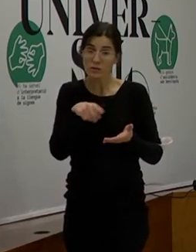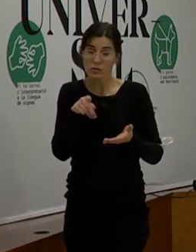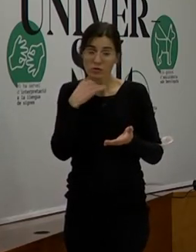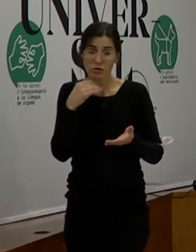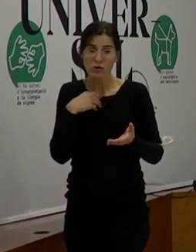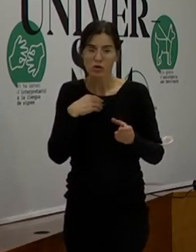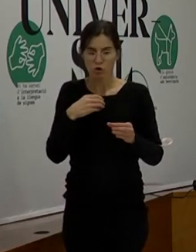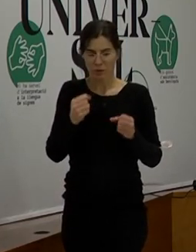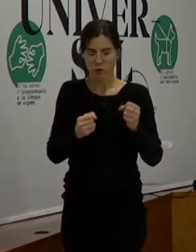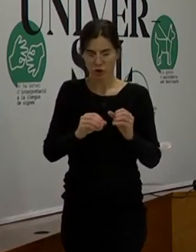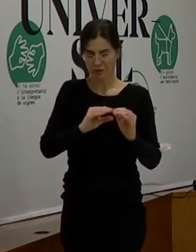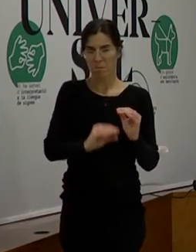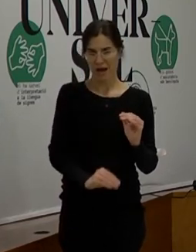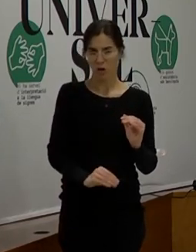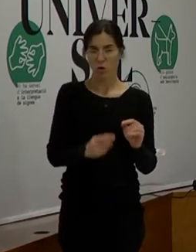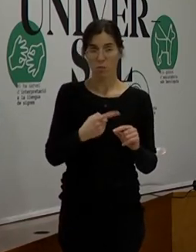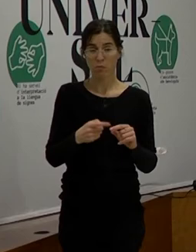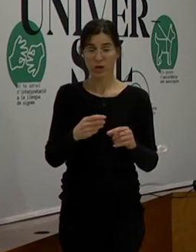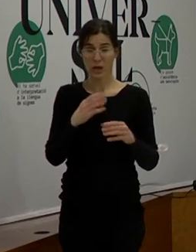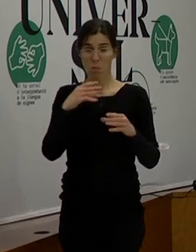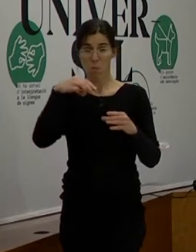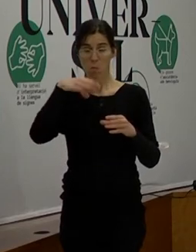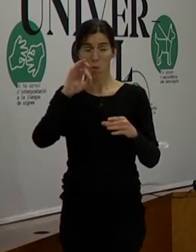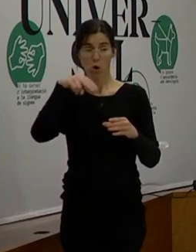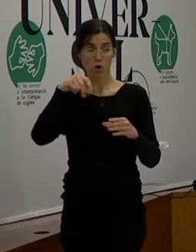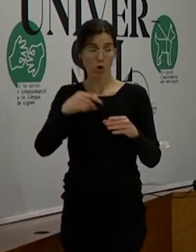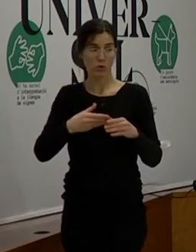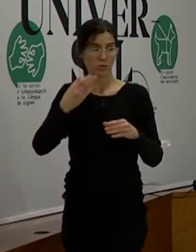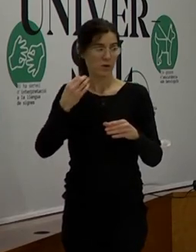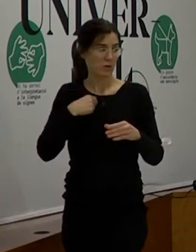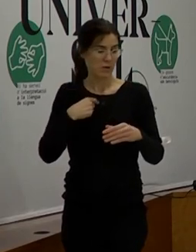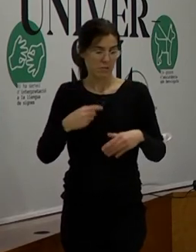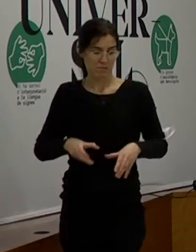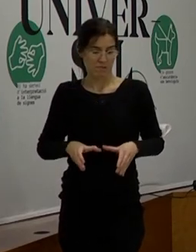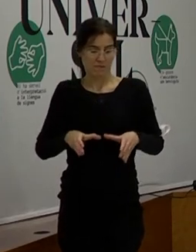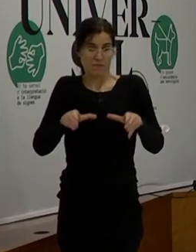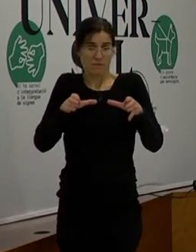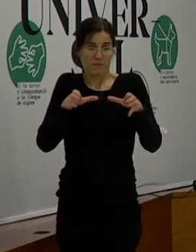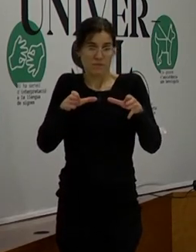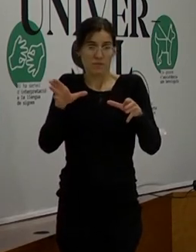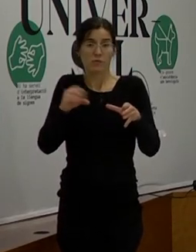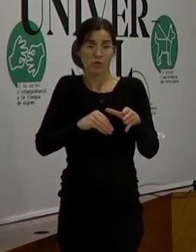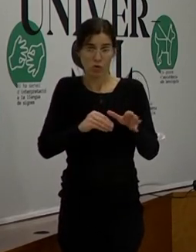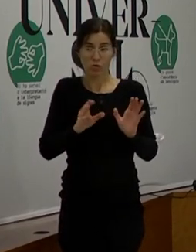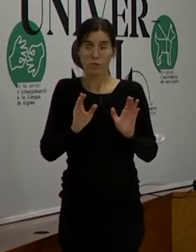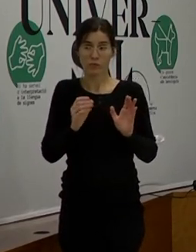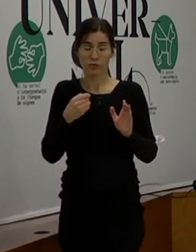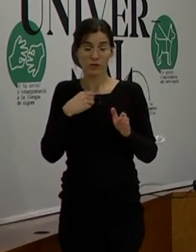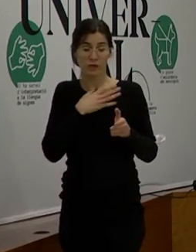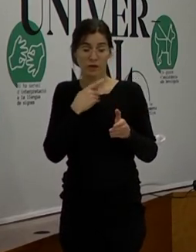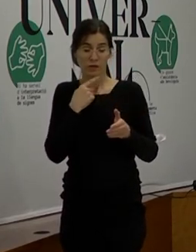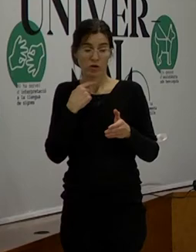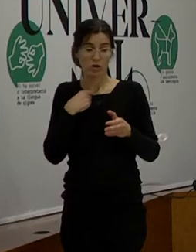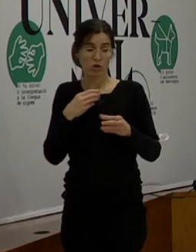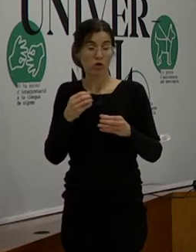cotxe baix, perquè els monovolúmenes, mi trasero tiene que subir, i esto cuesta un montón, ¿vale? Entonces voy